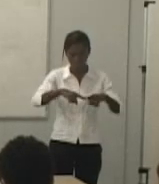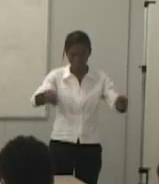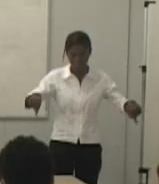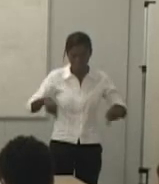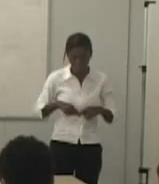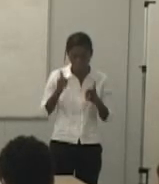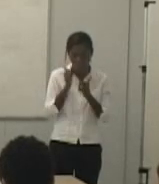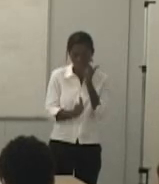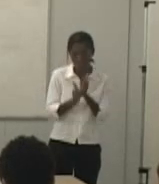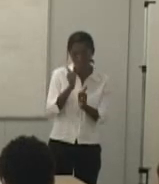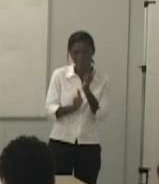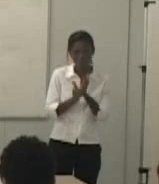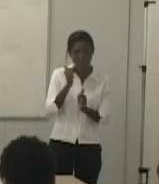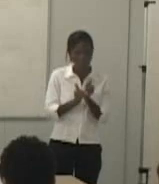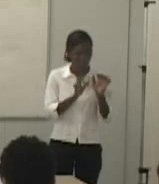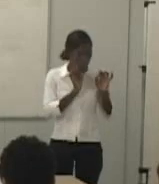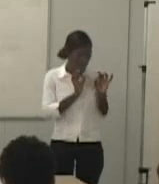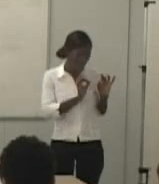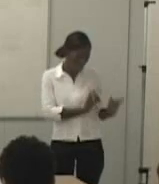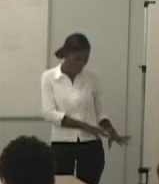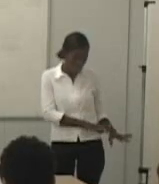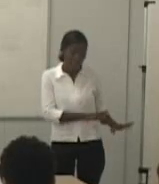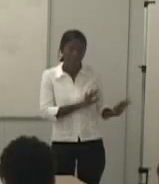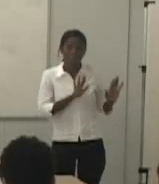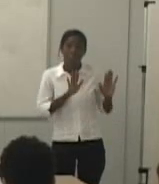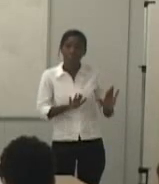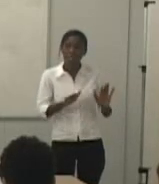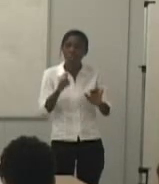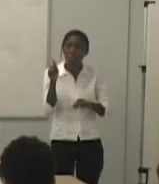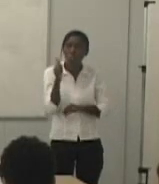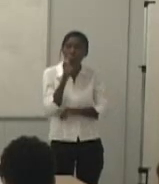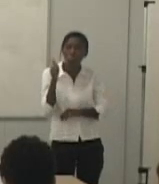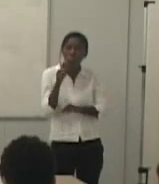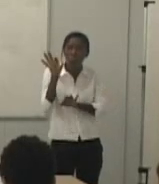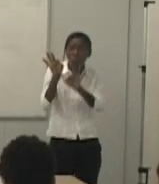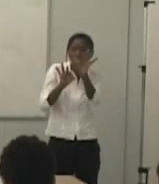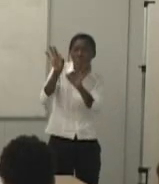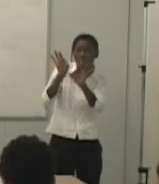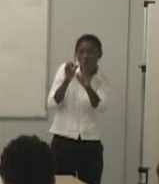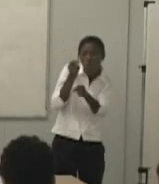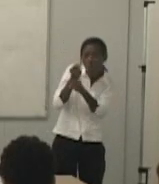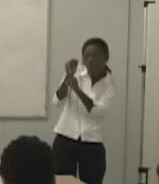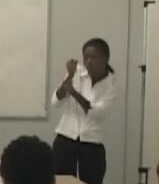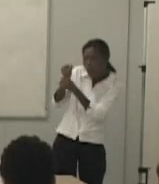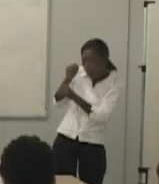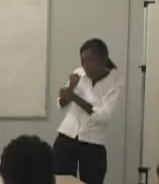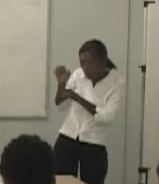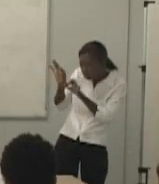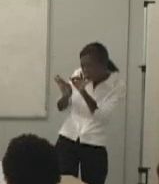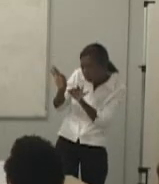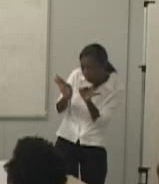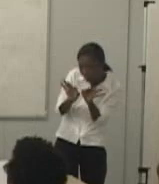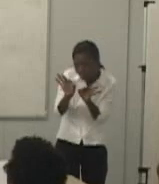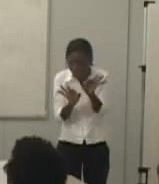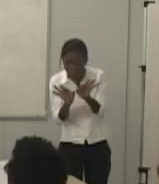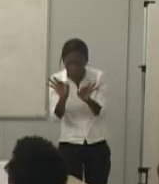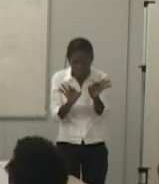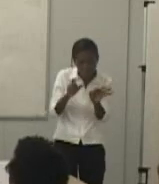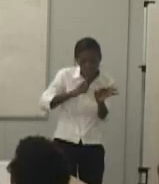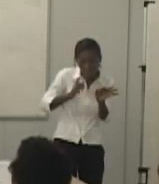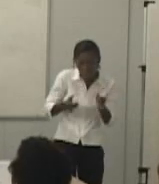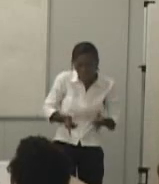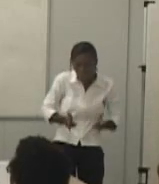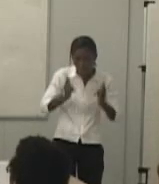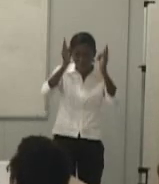o o primeiro projeto um dos primeiros projetos de construção de prédio licitado pela